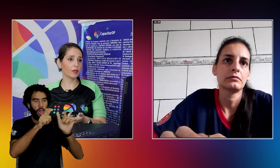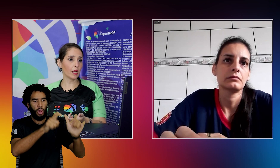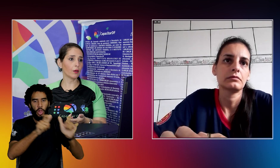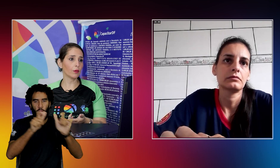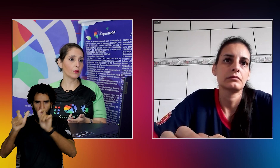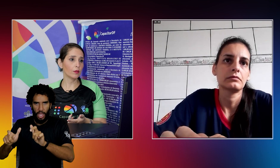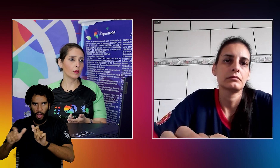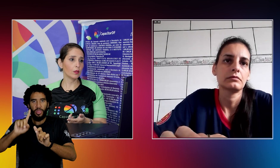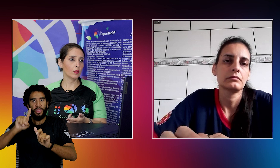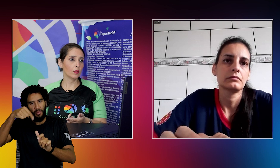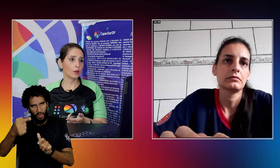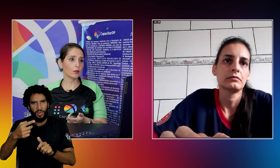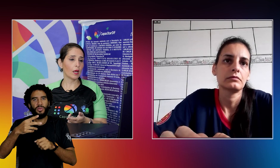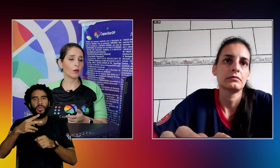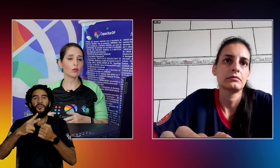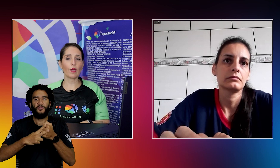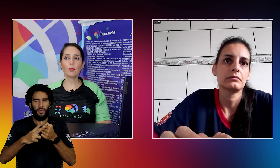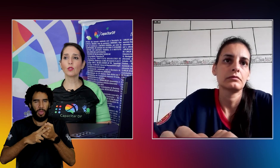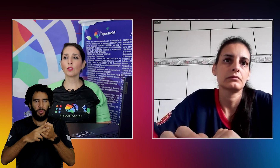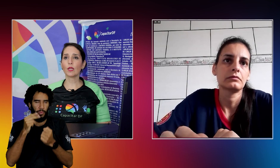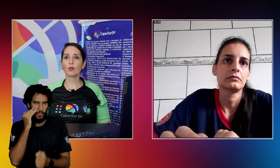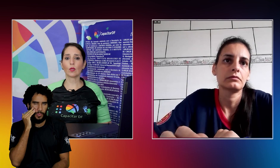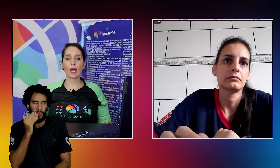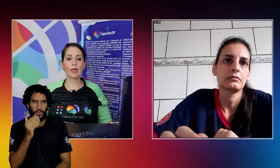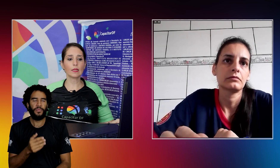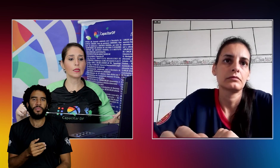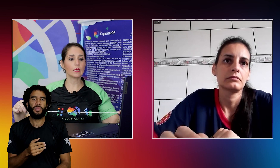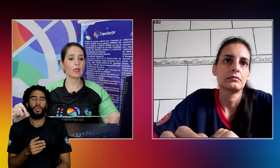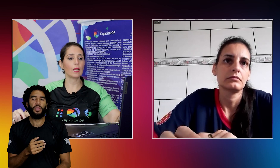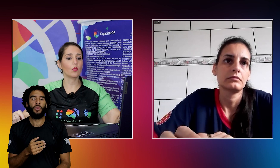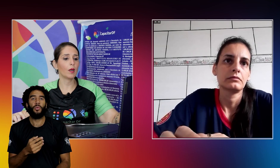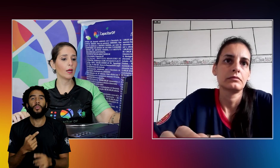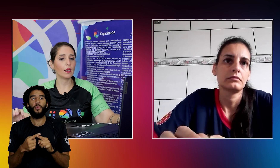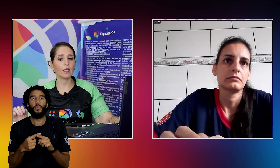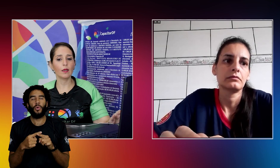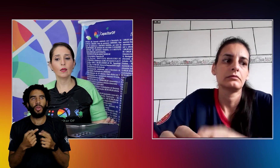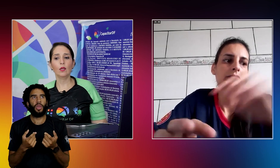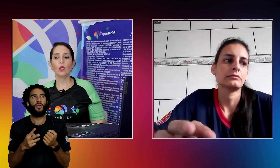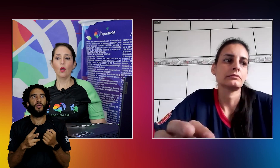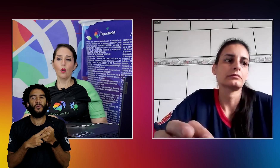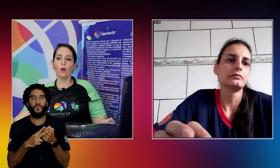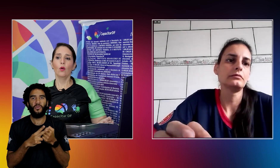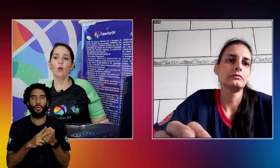no final, tá? Os verbos direcionais, eles têm